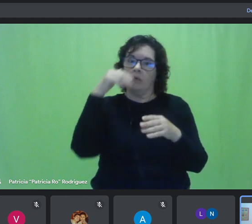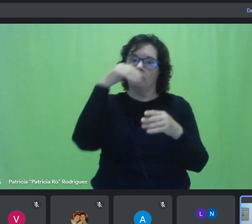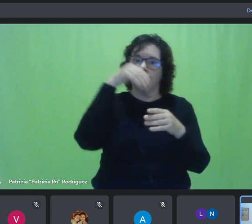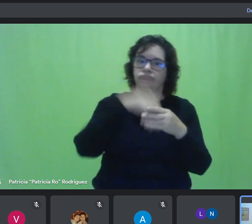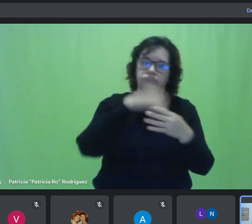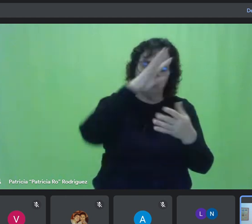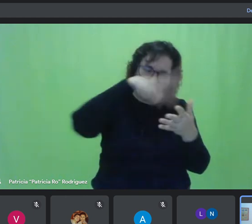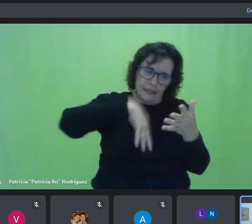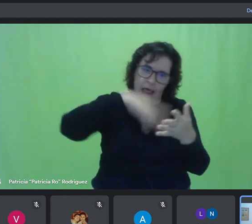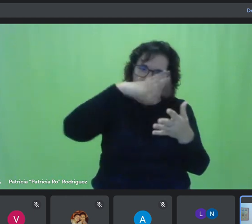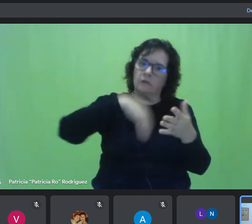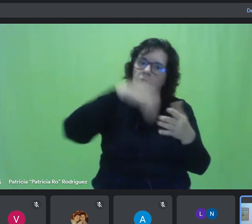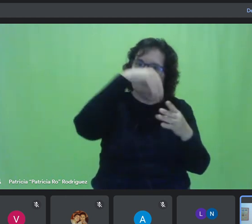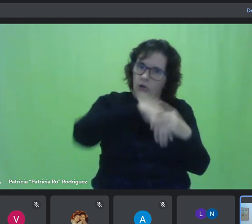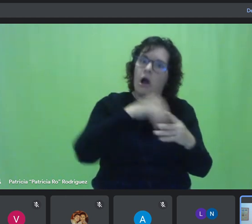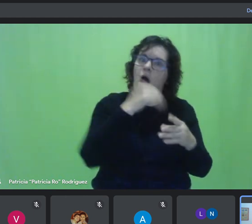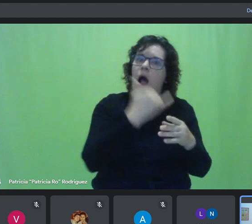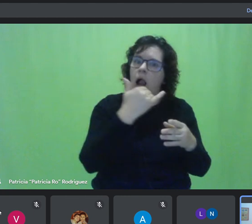a ver.